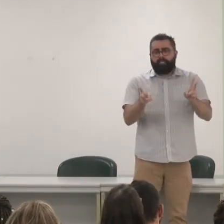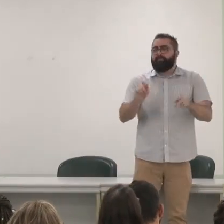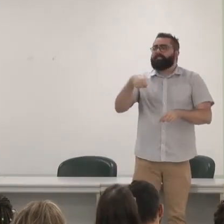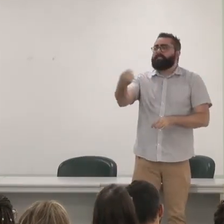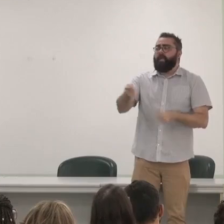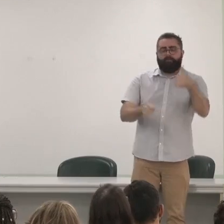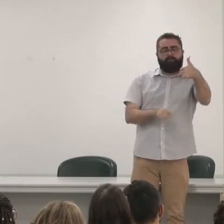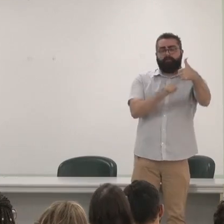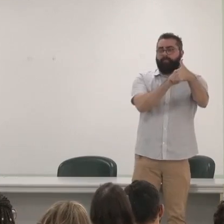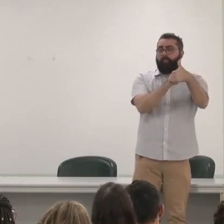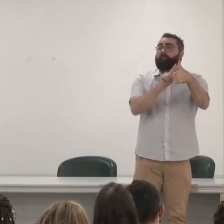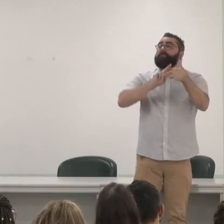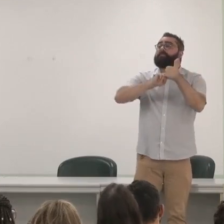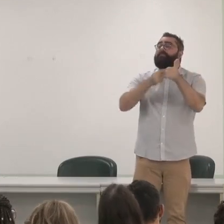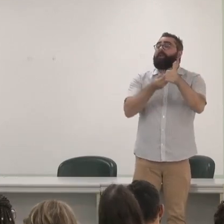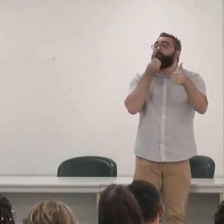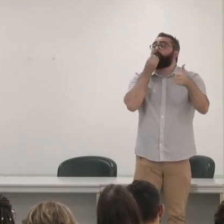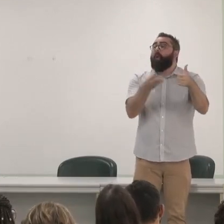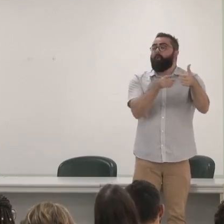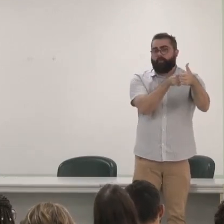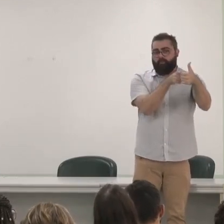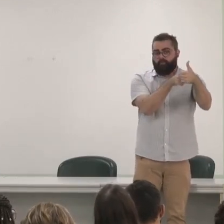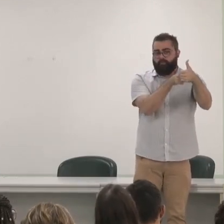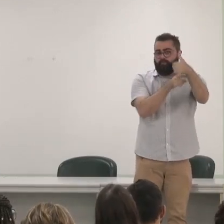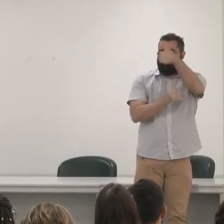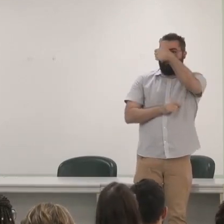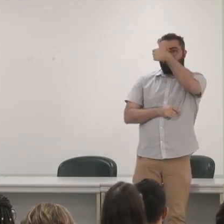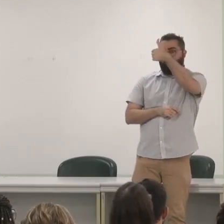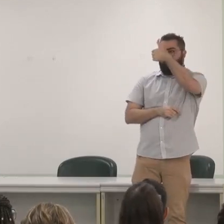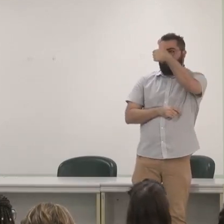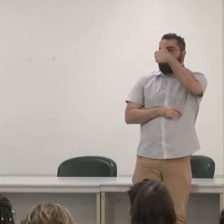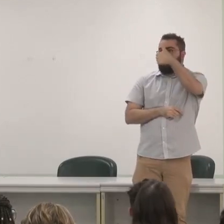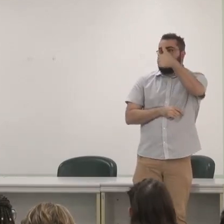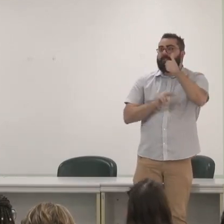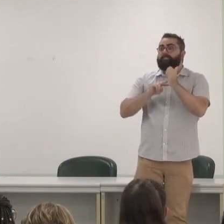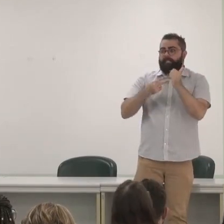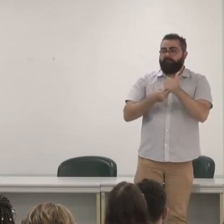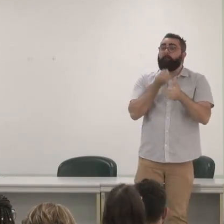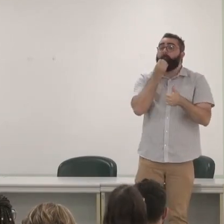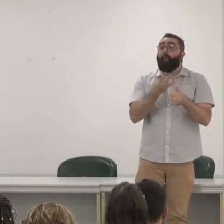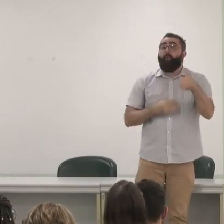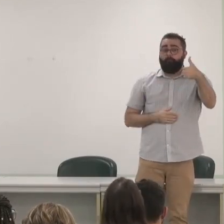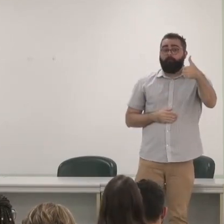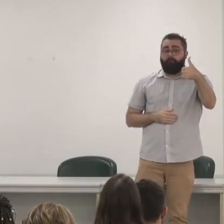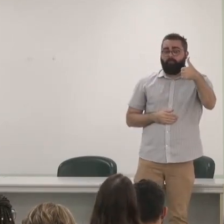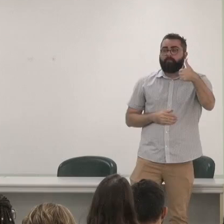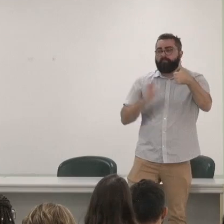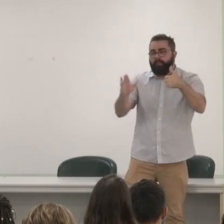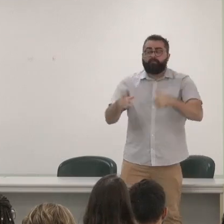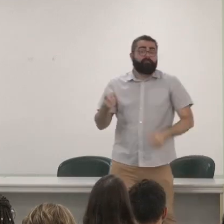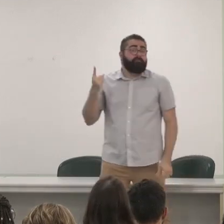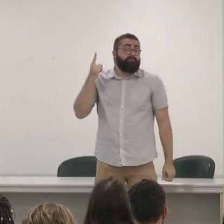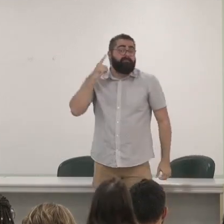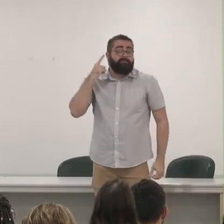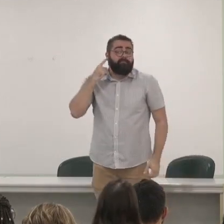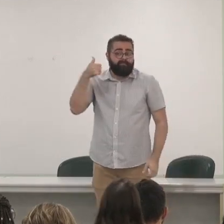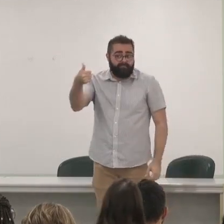aniversário e sol. Então, com o polegar para cima, a gente tem bom,